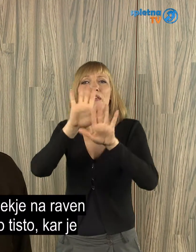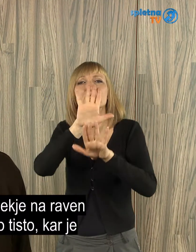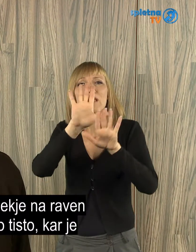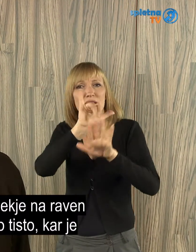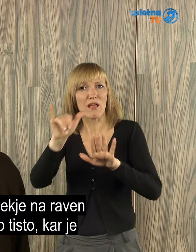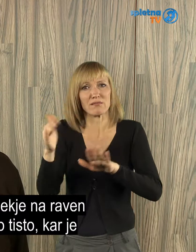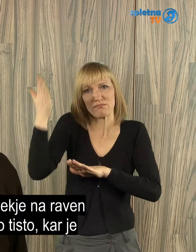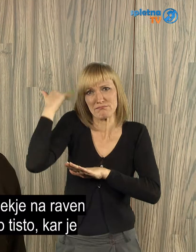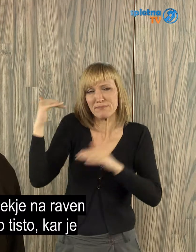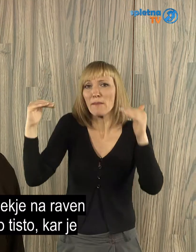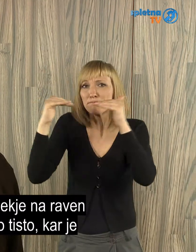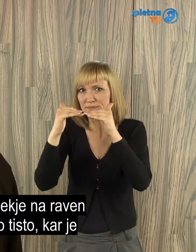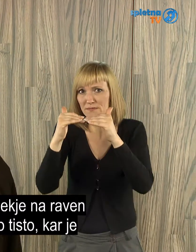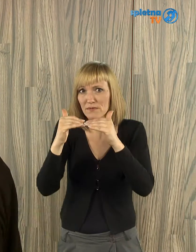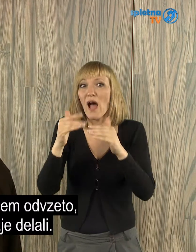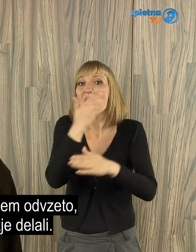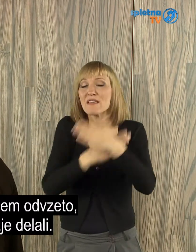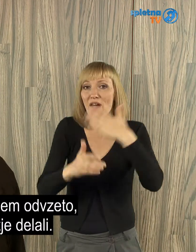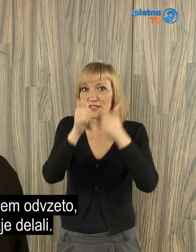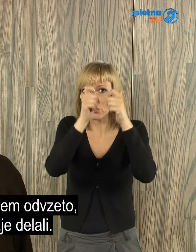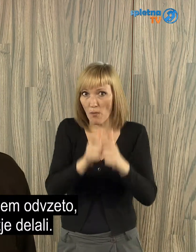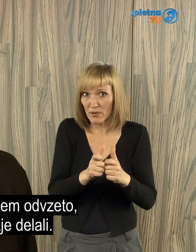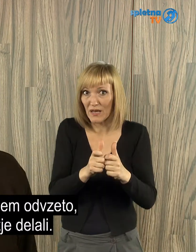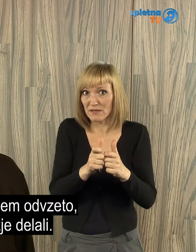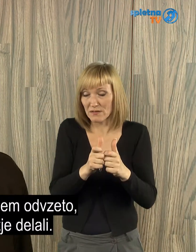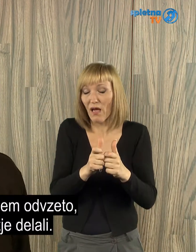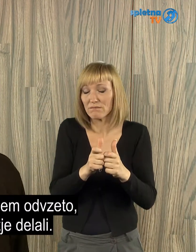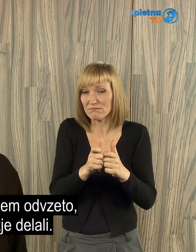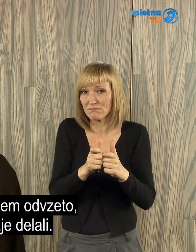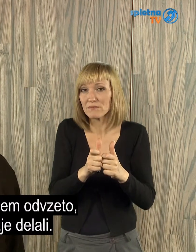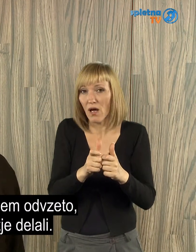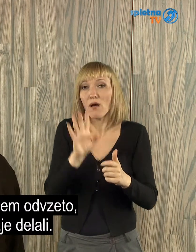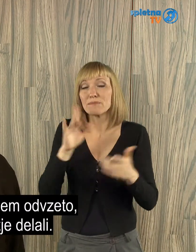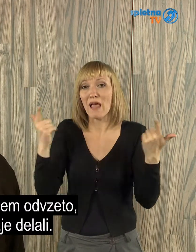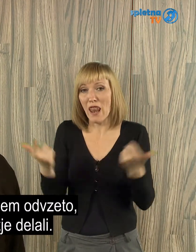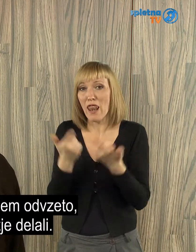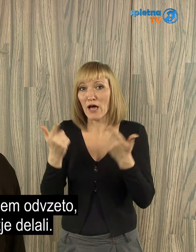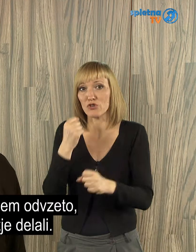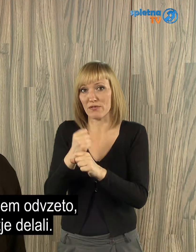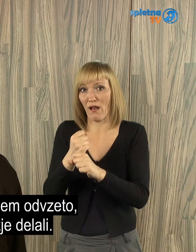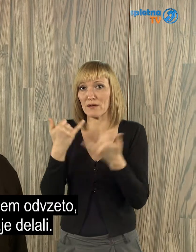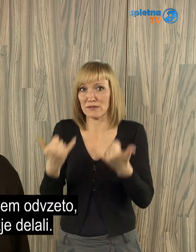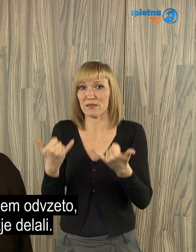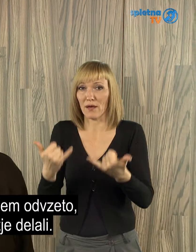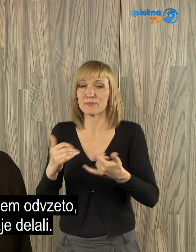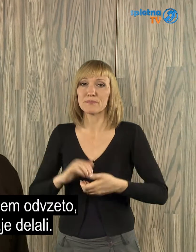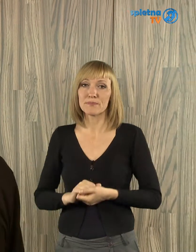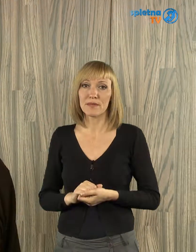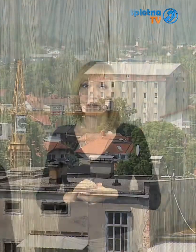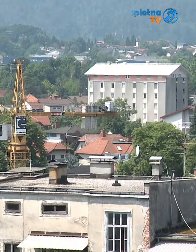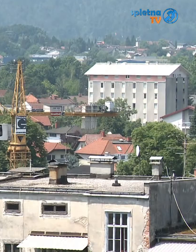nazaj vrnilo tisto, kar je bilo invalidskim podjetjem odzeto, potem bi veliko lažje tudi delali.